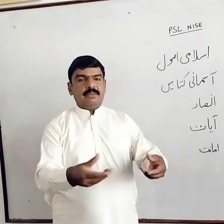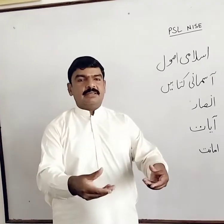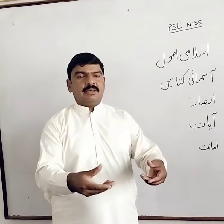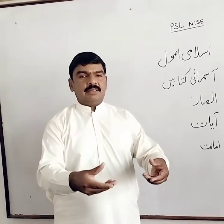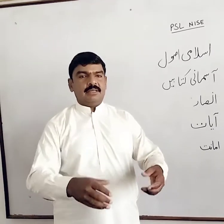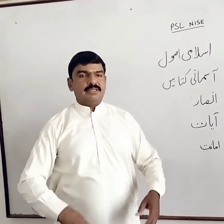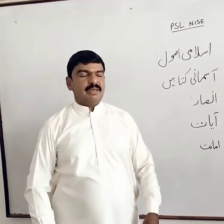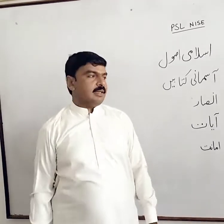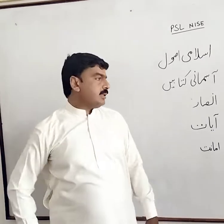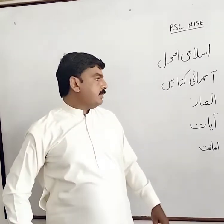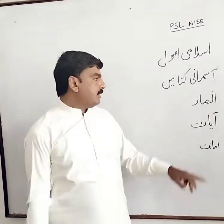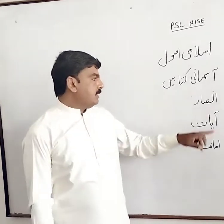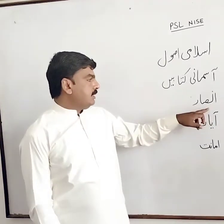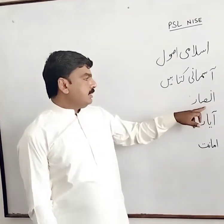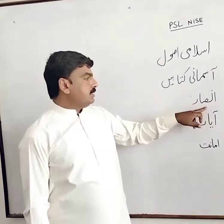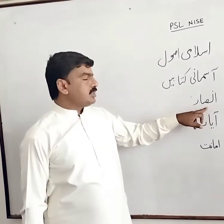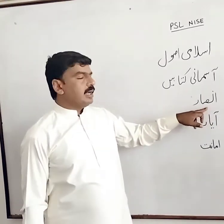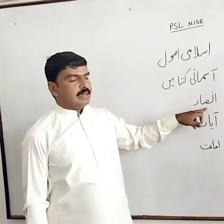کا سائن، آسمانی کتاب. انصار،